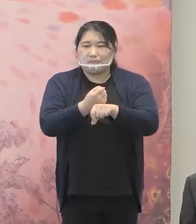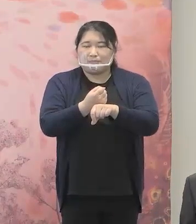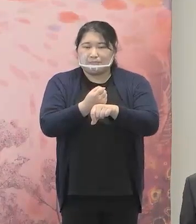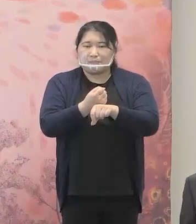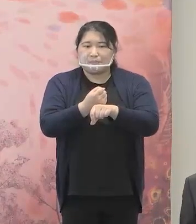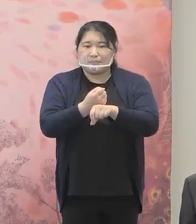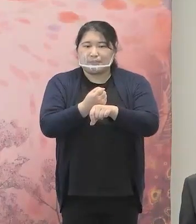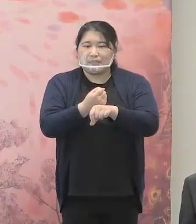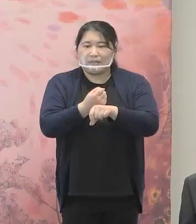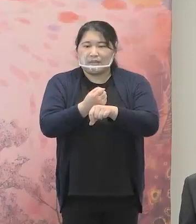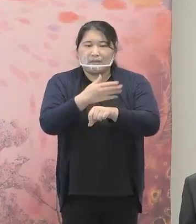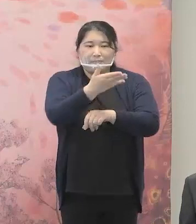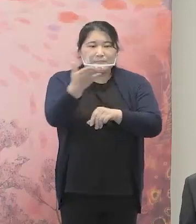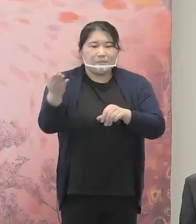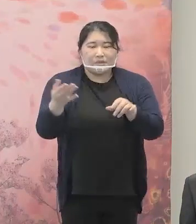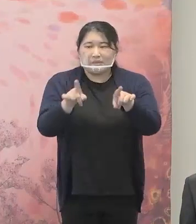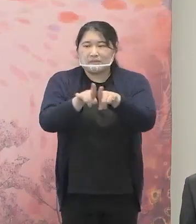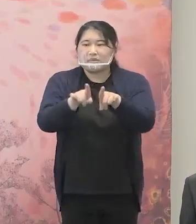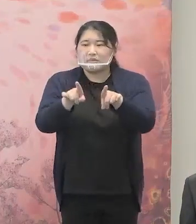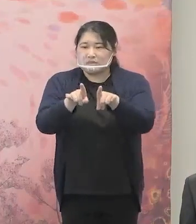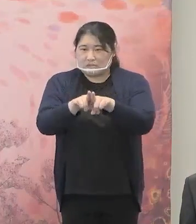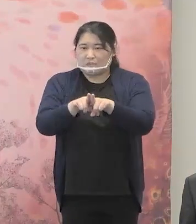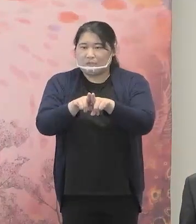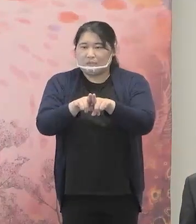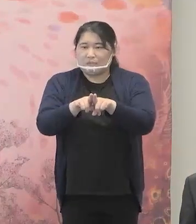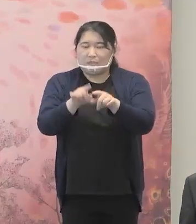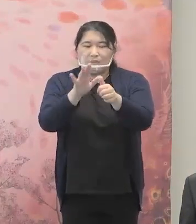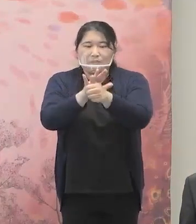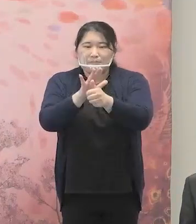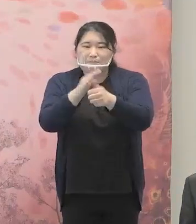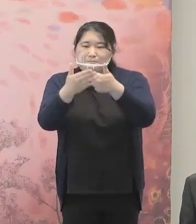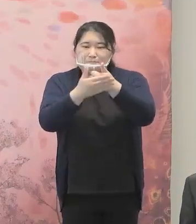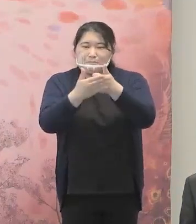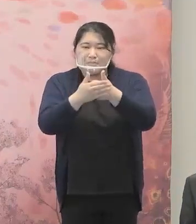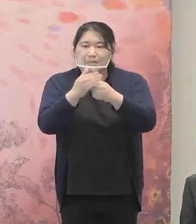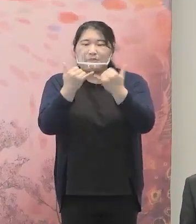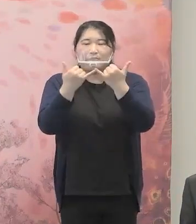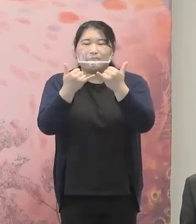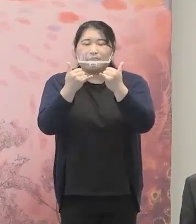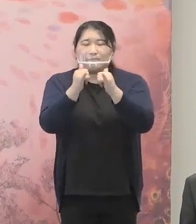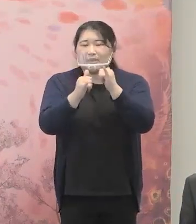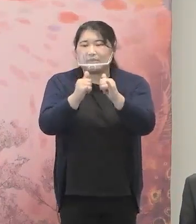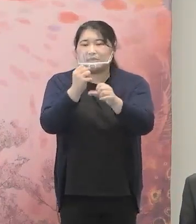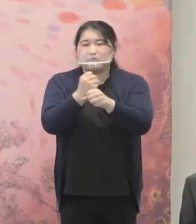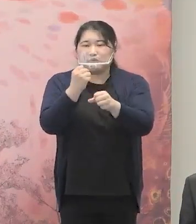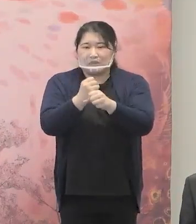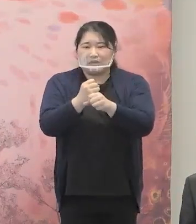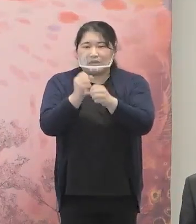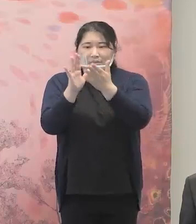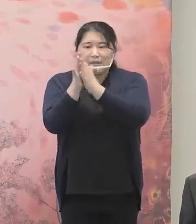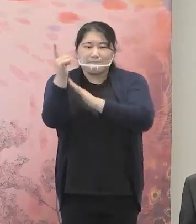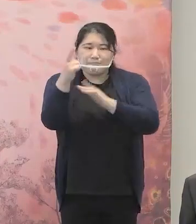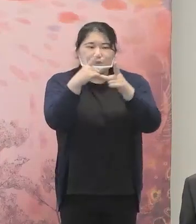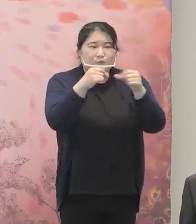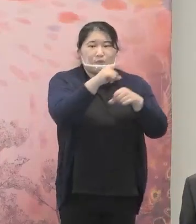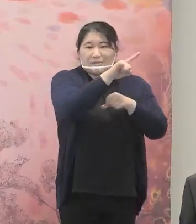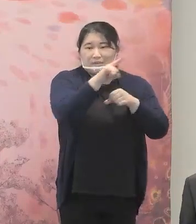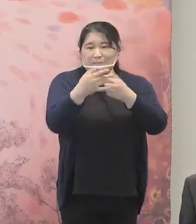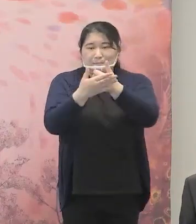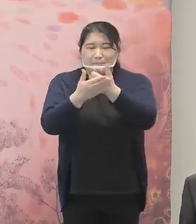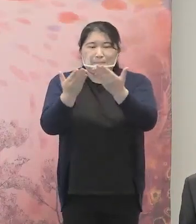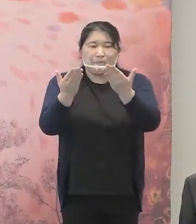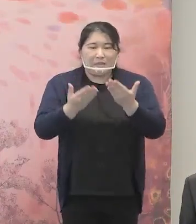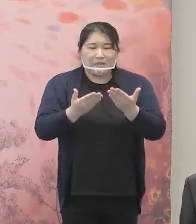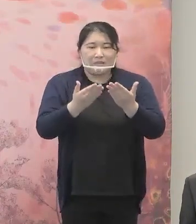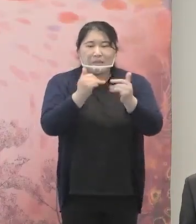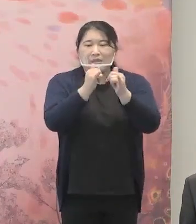だけではなくて民も一緒になって街づくりをしていくということ、また県や国ももちろん交えてということが青森市の、その